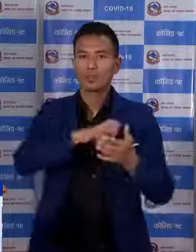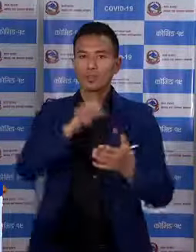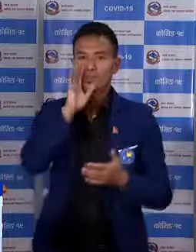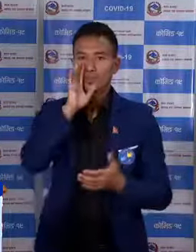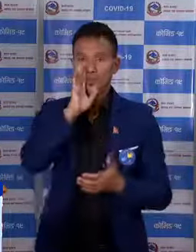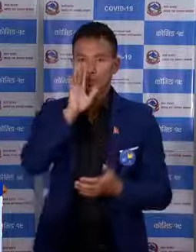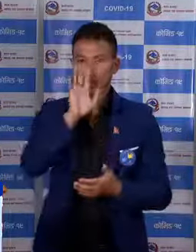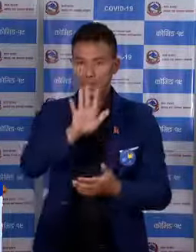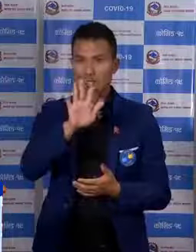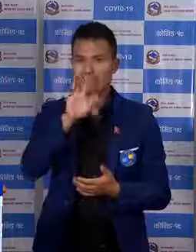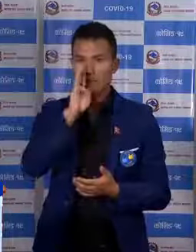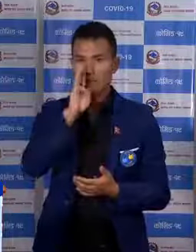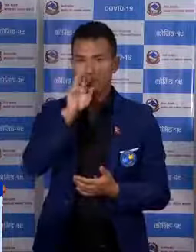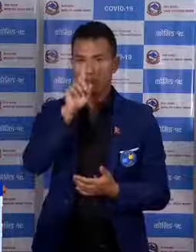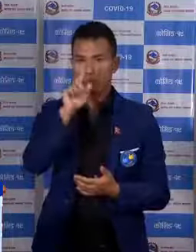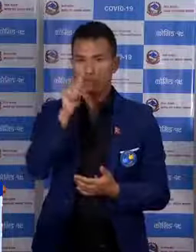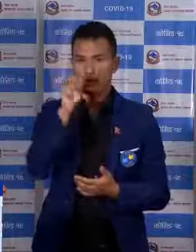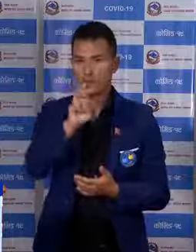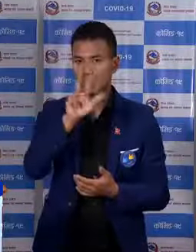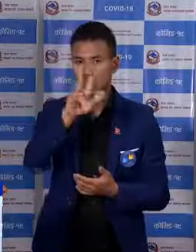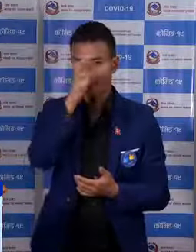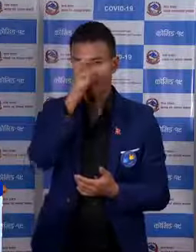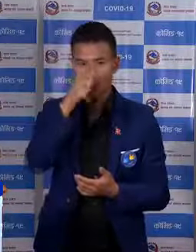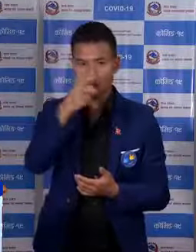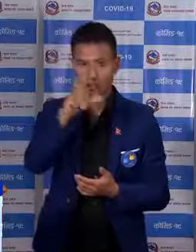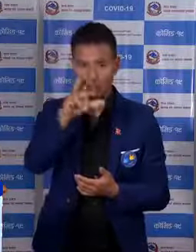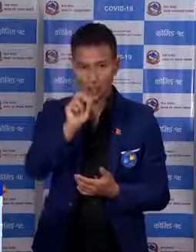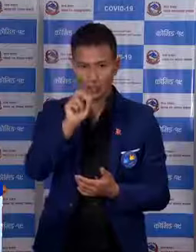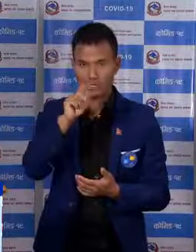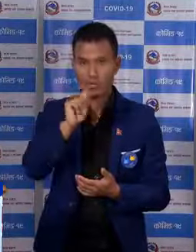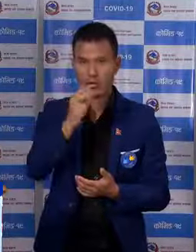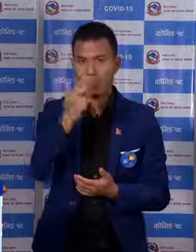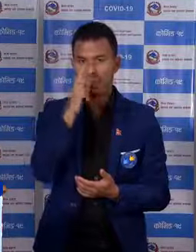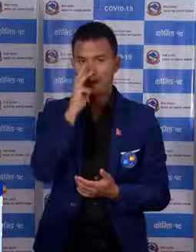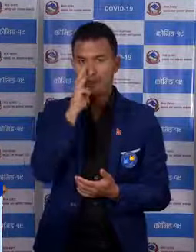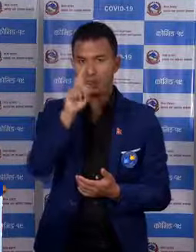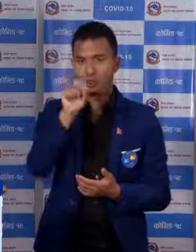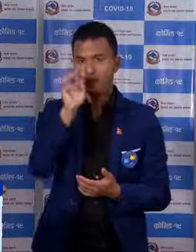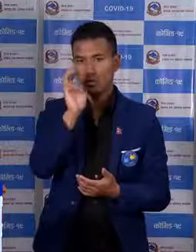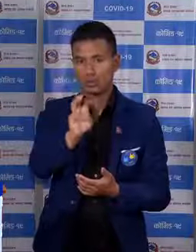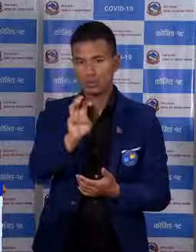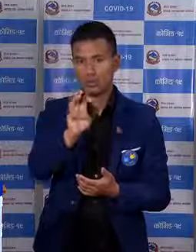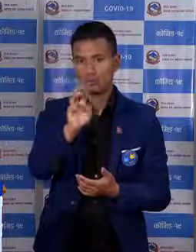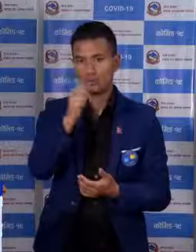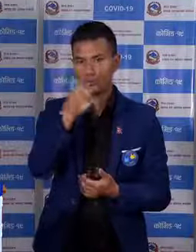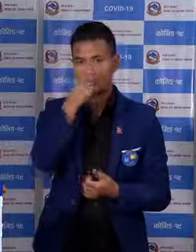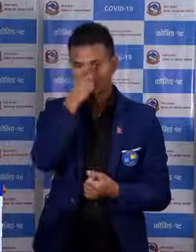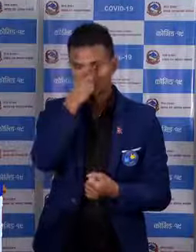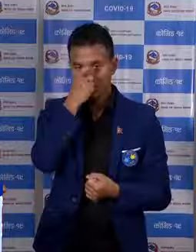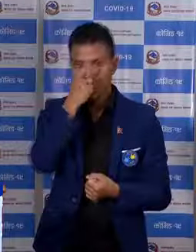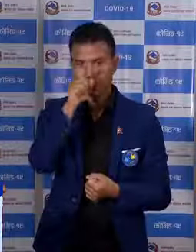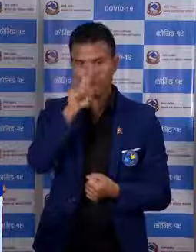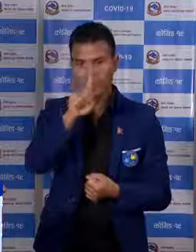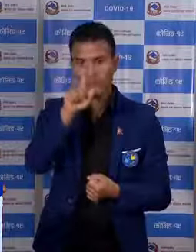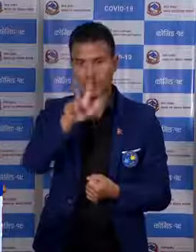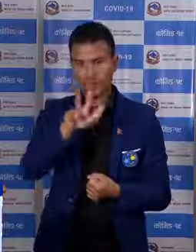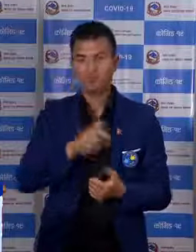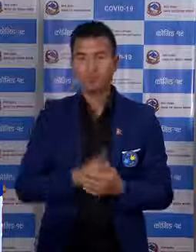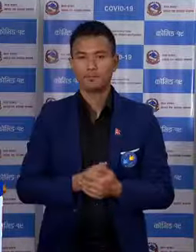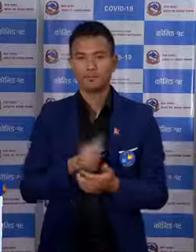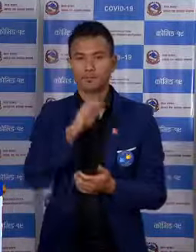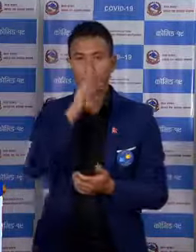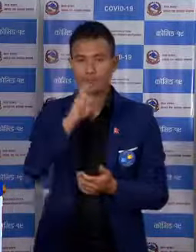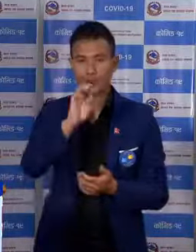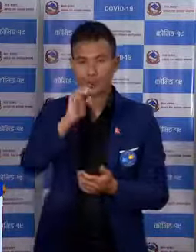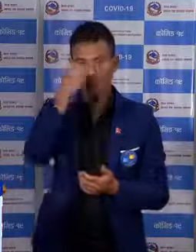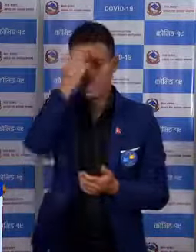नमर पांच मा 14,880 कौनाली प्रदेश्ट मा 10,608 र